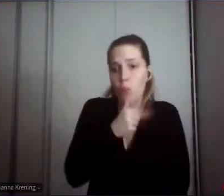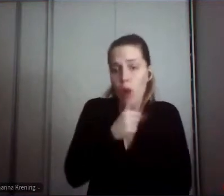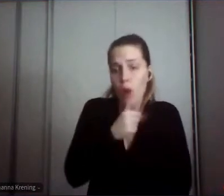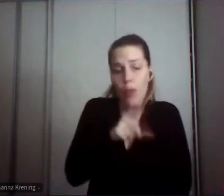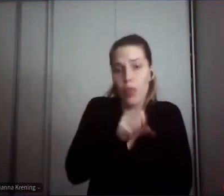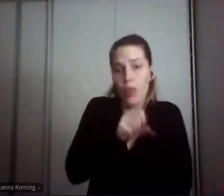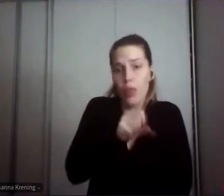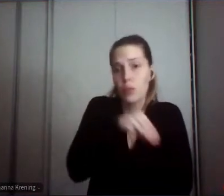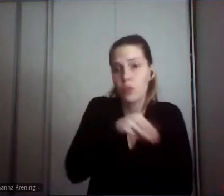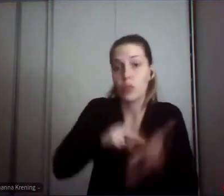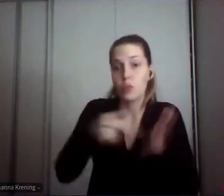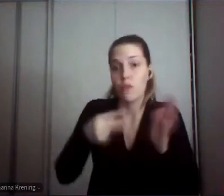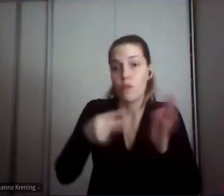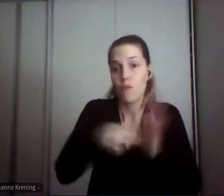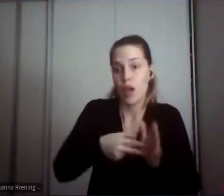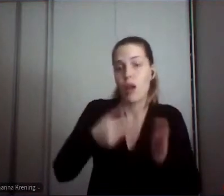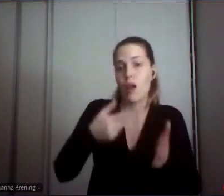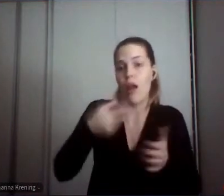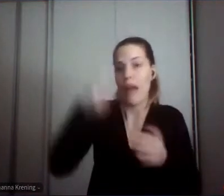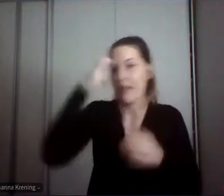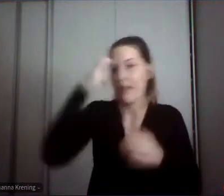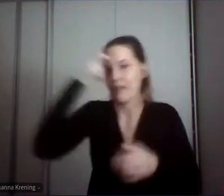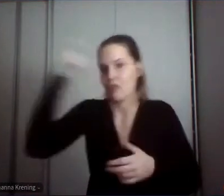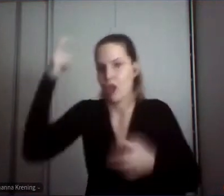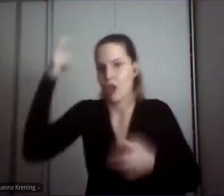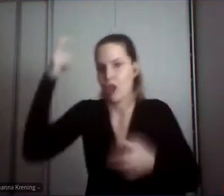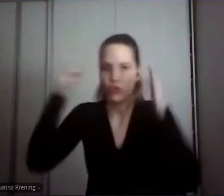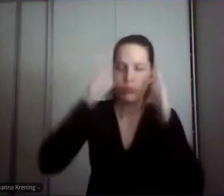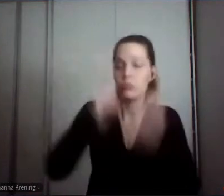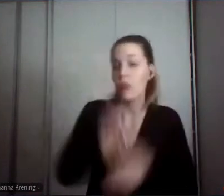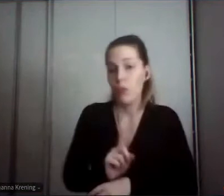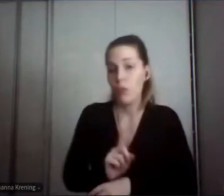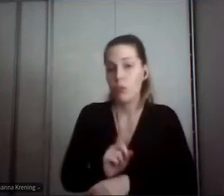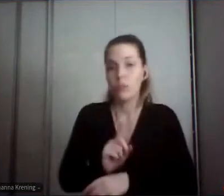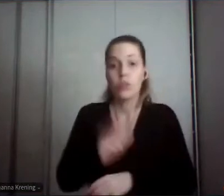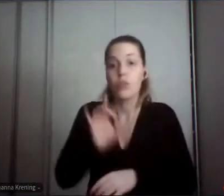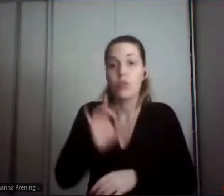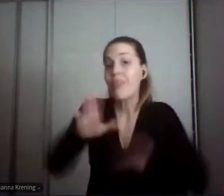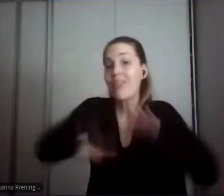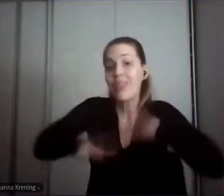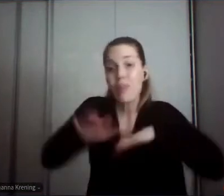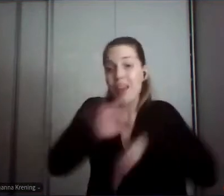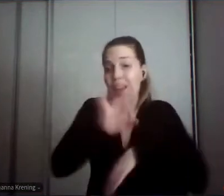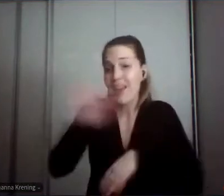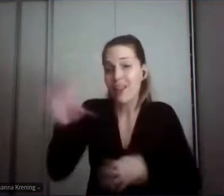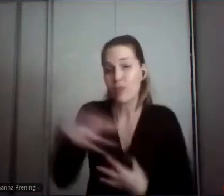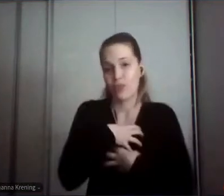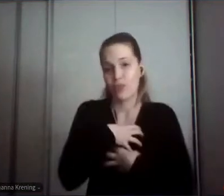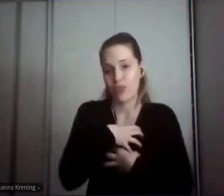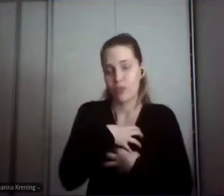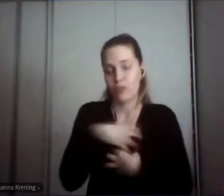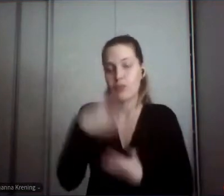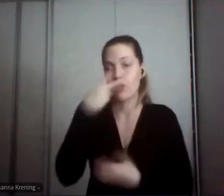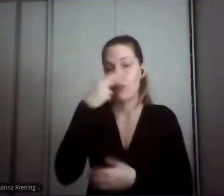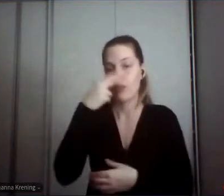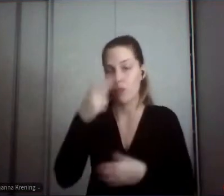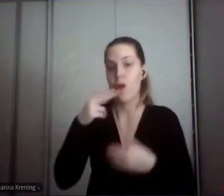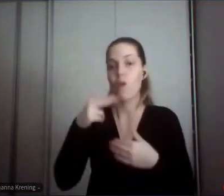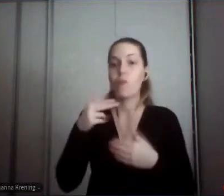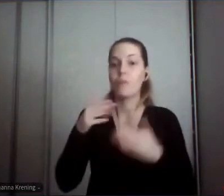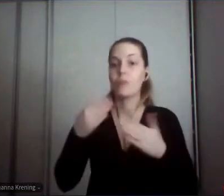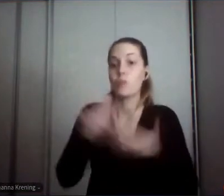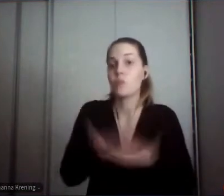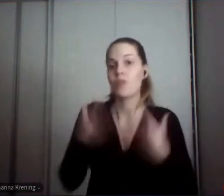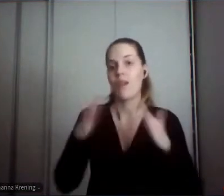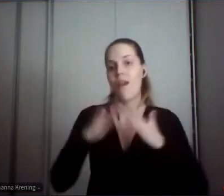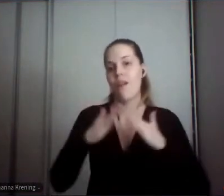tempo que ela leva para absorver aquele conhecimento. E da mesma forma, quando você estuda em casa, fora da sala de aula. O que talvez aconteça é